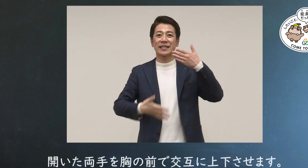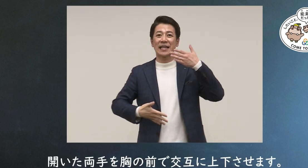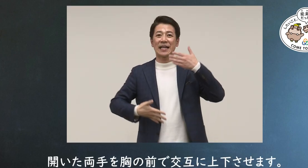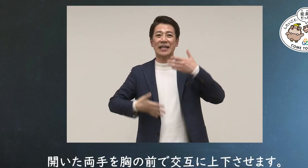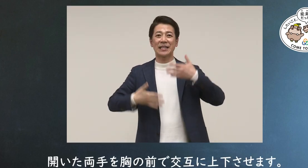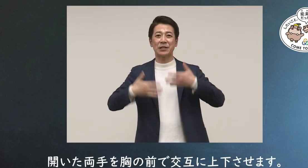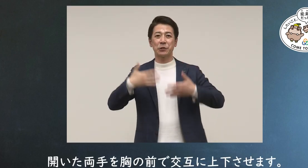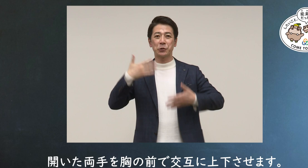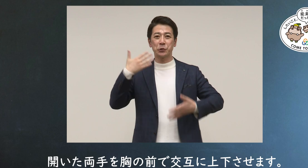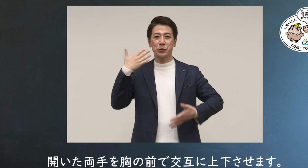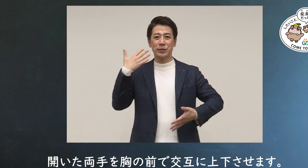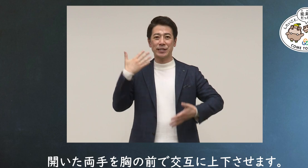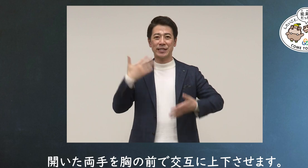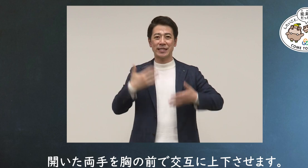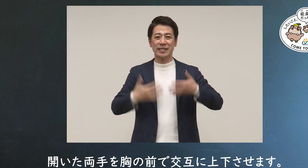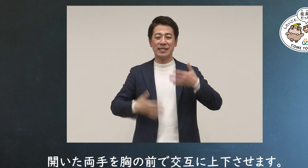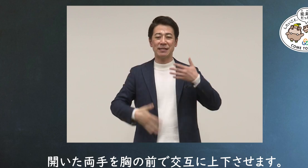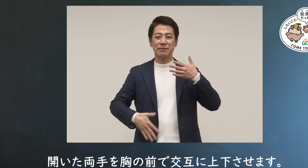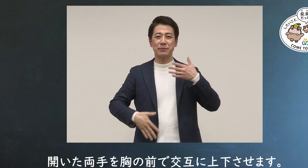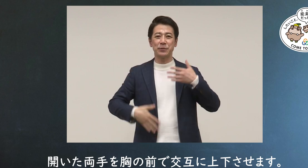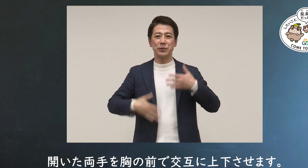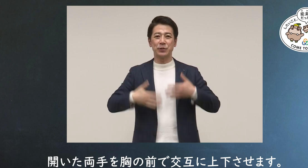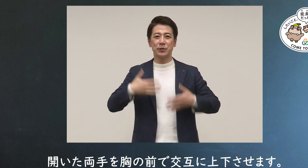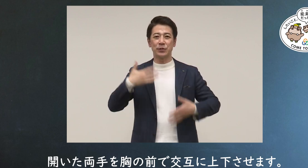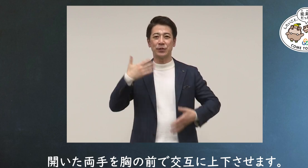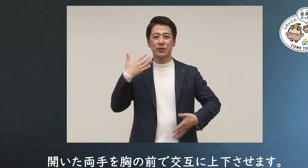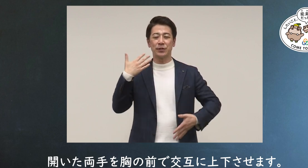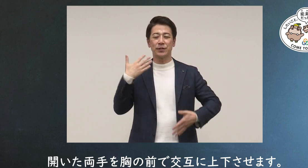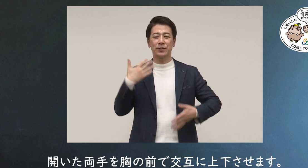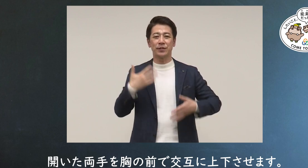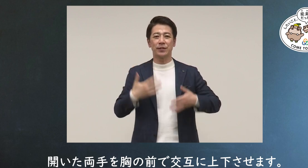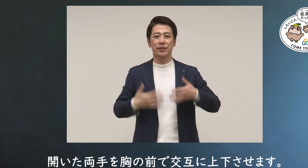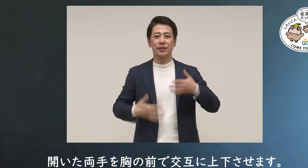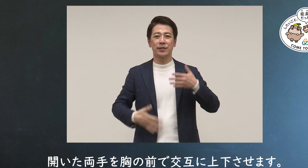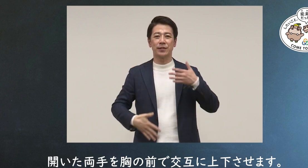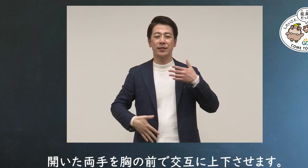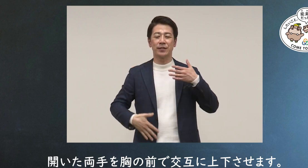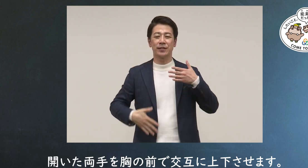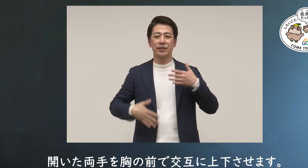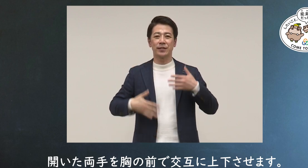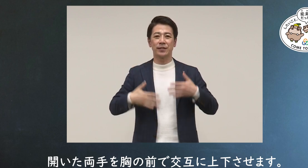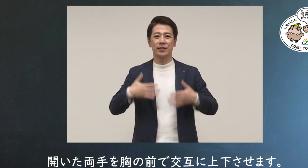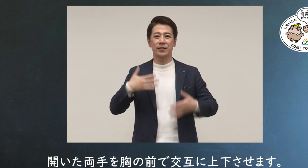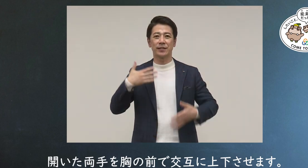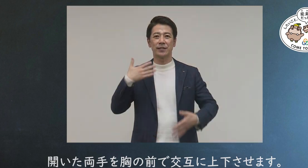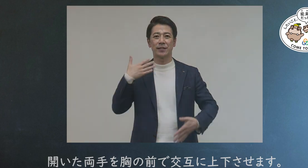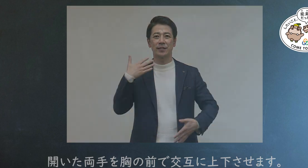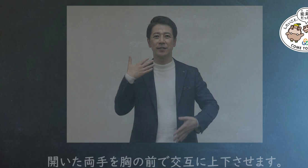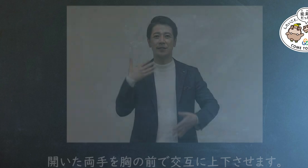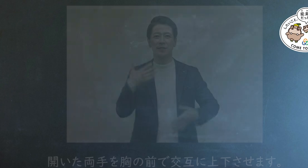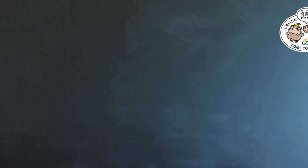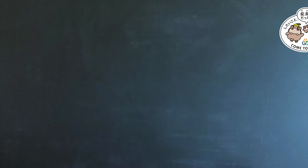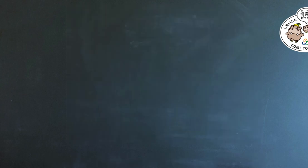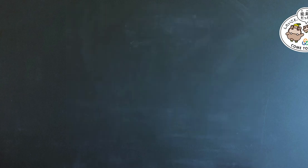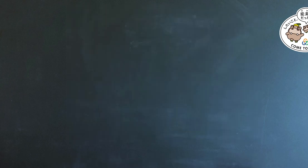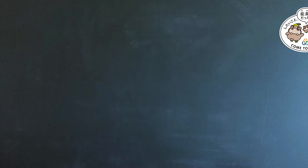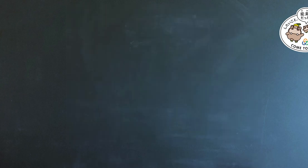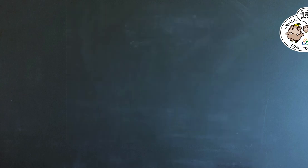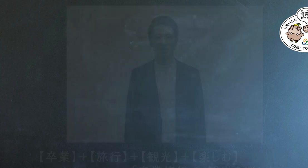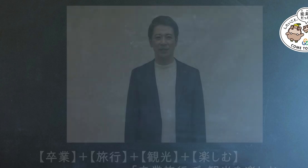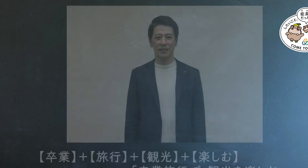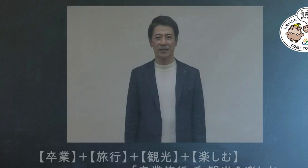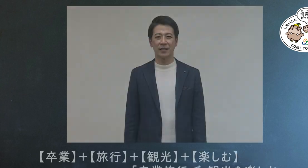開いた両手を胸の前で交互に上下させます。